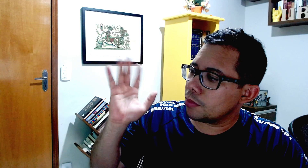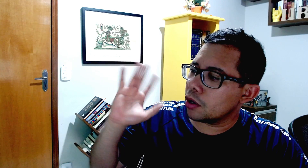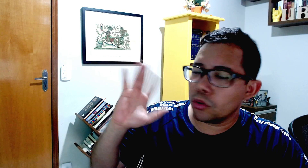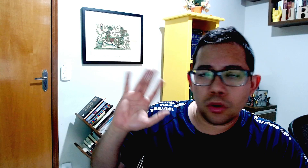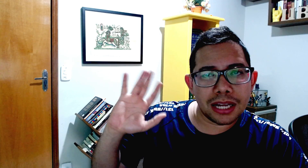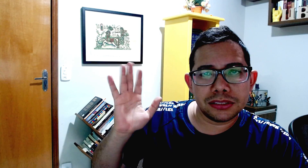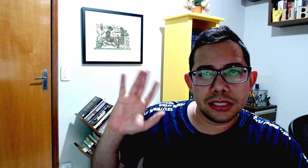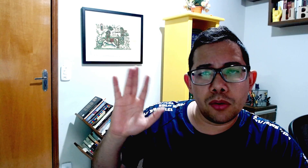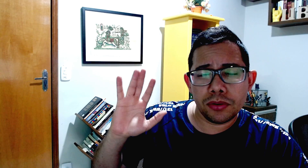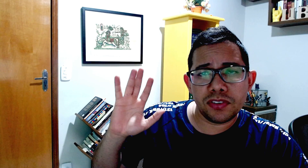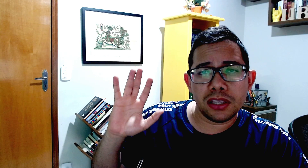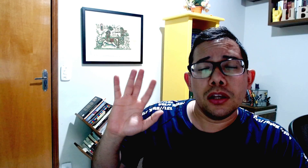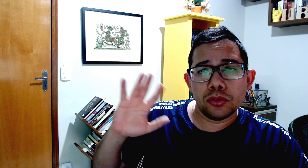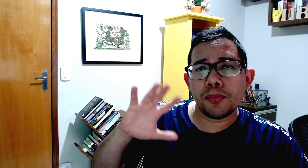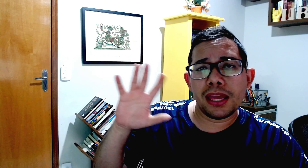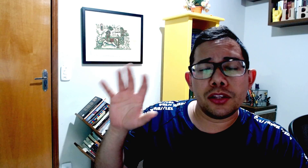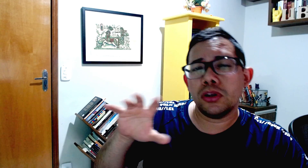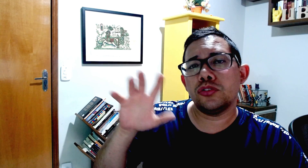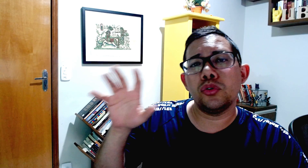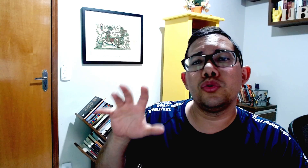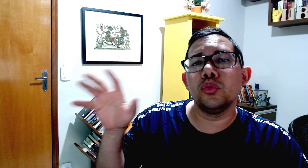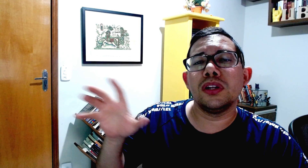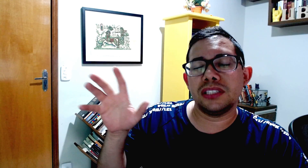mão, locação, enfim, tudo bem, toda a estrutura